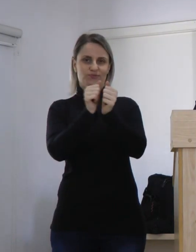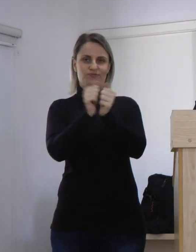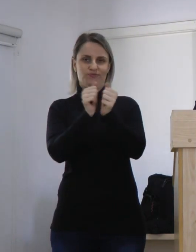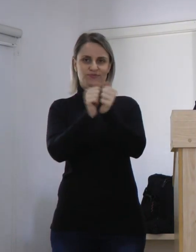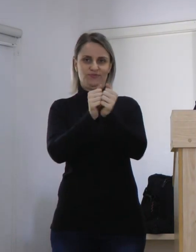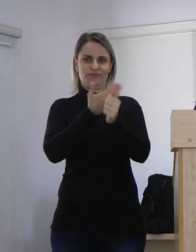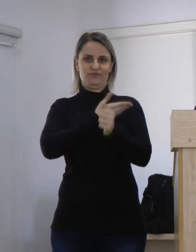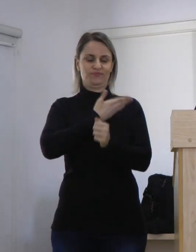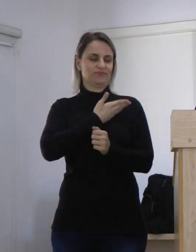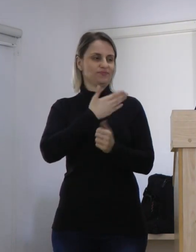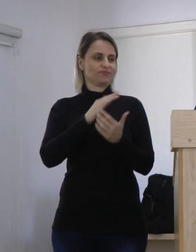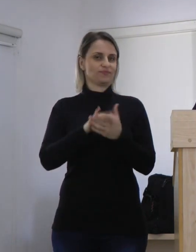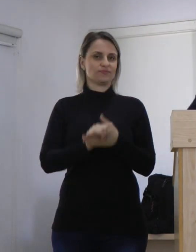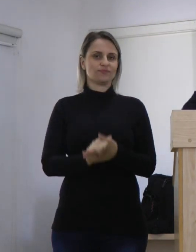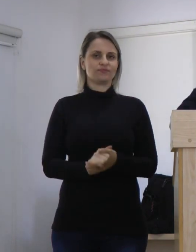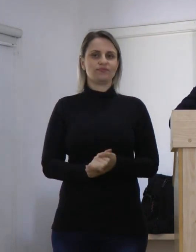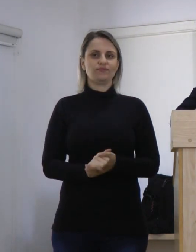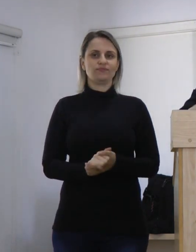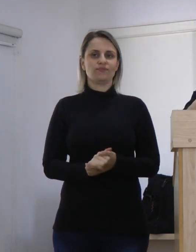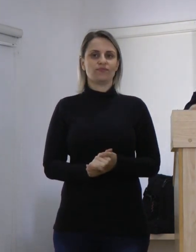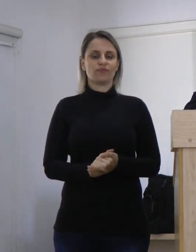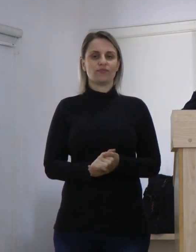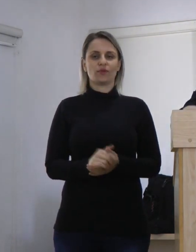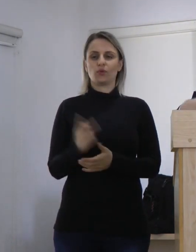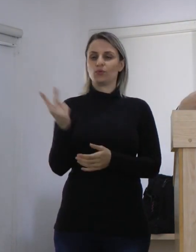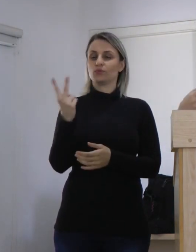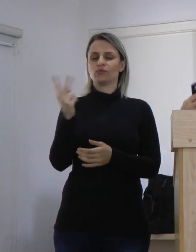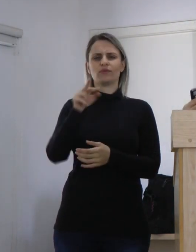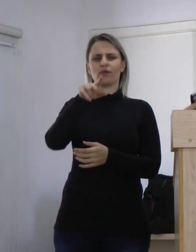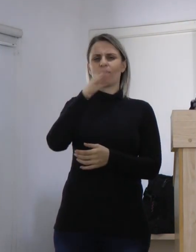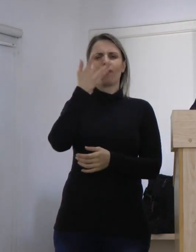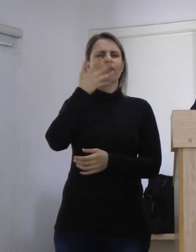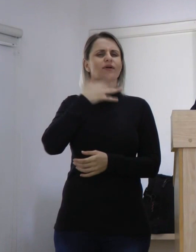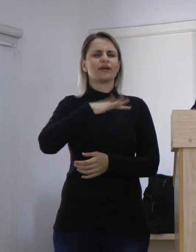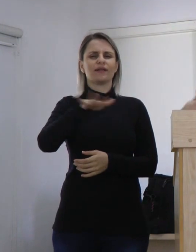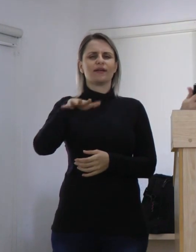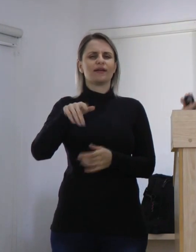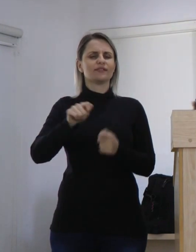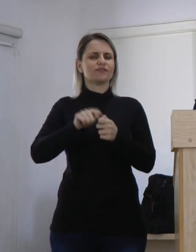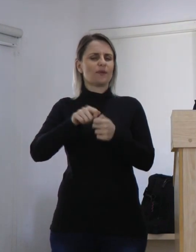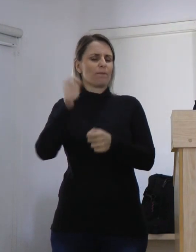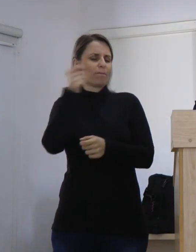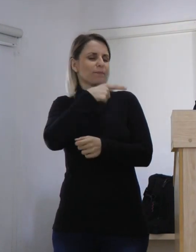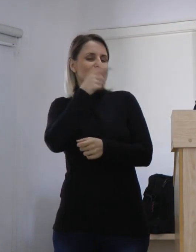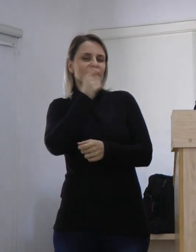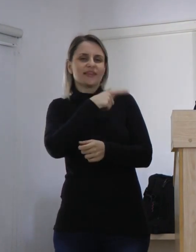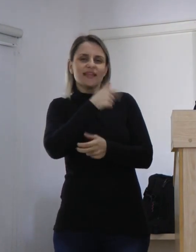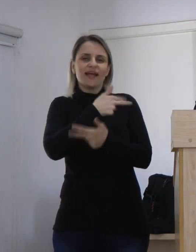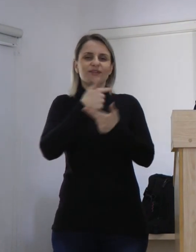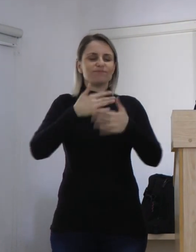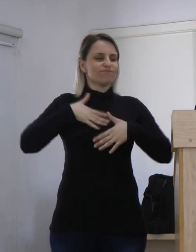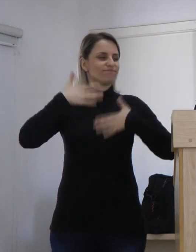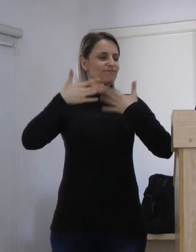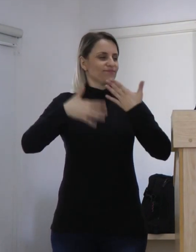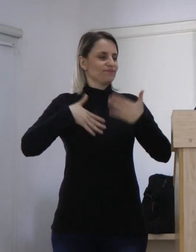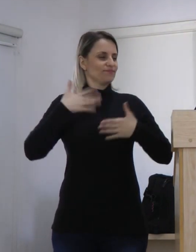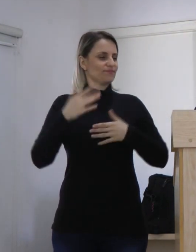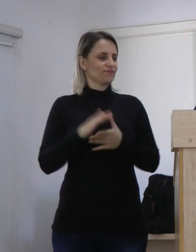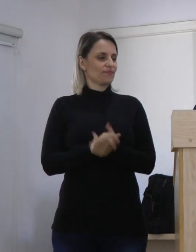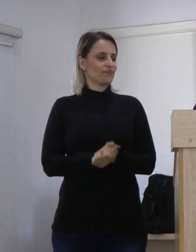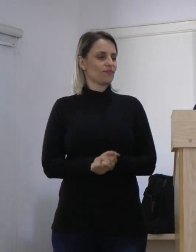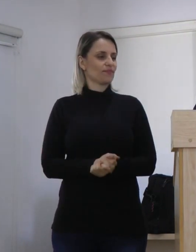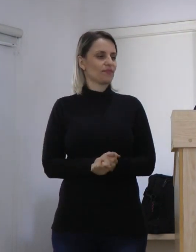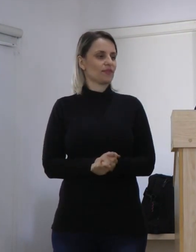Peixotinho. Ambos pareciam crianças, adoravam piadas singelas, alegria. E para